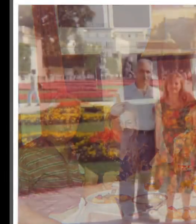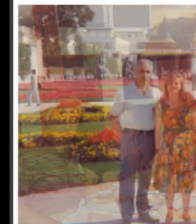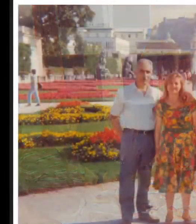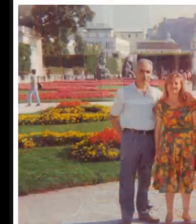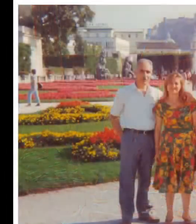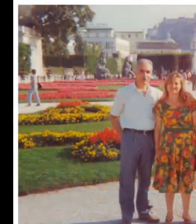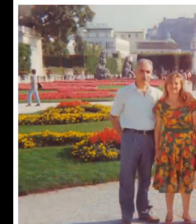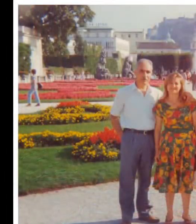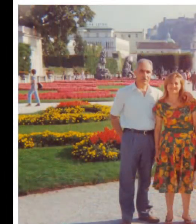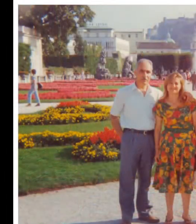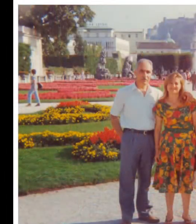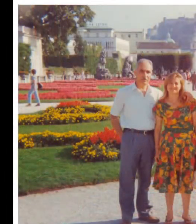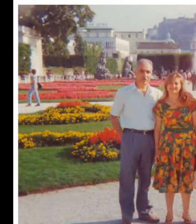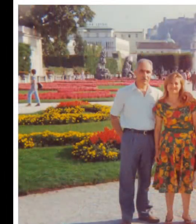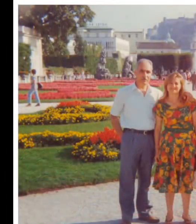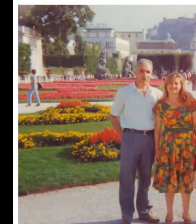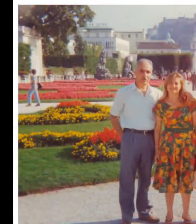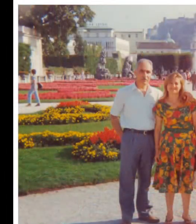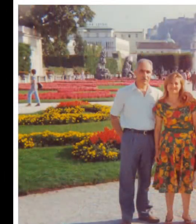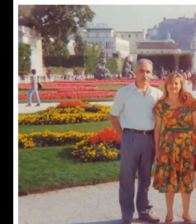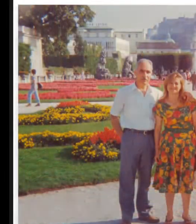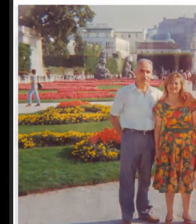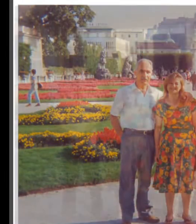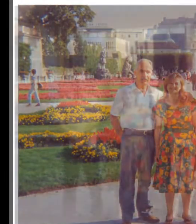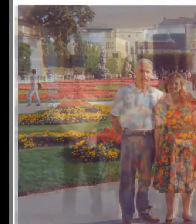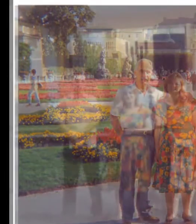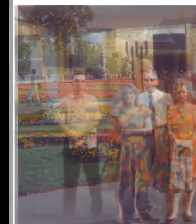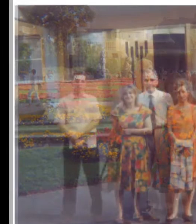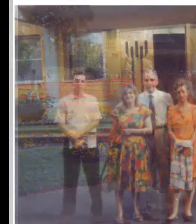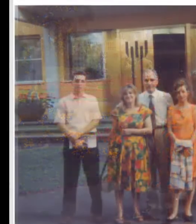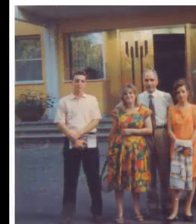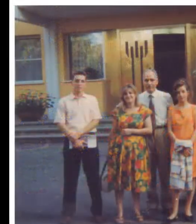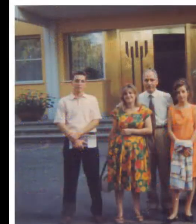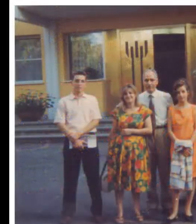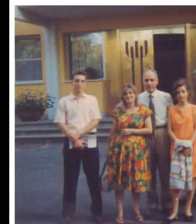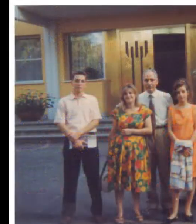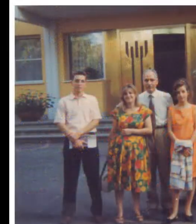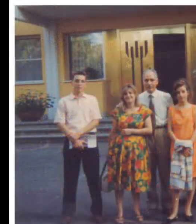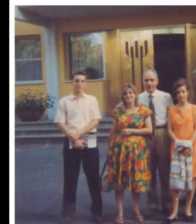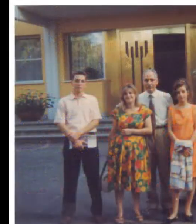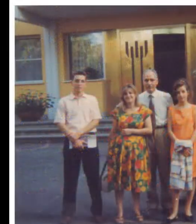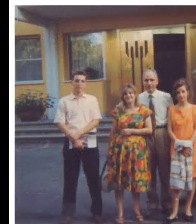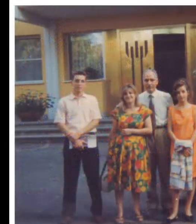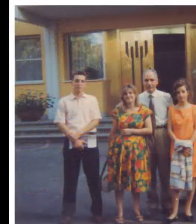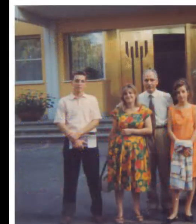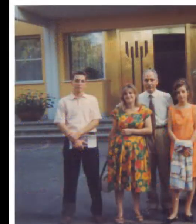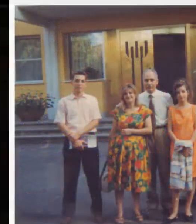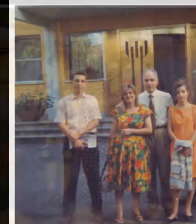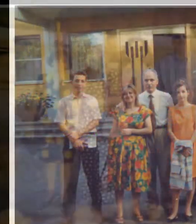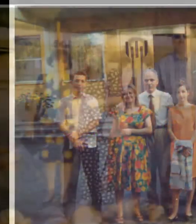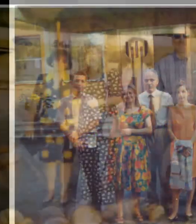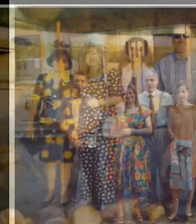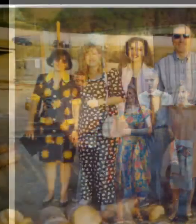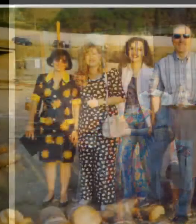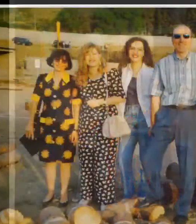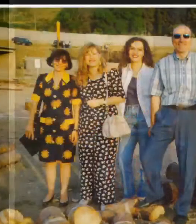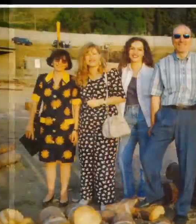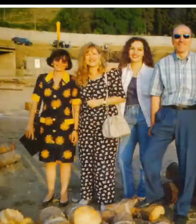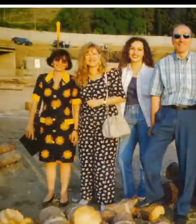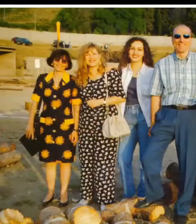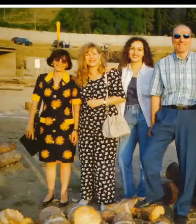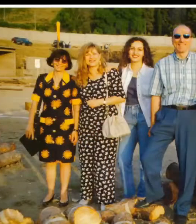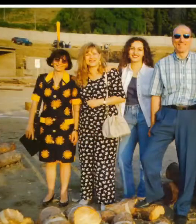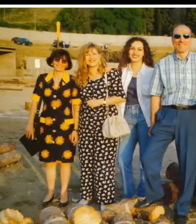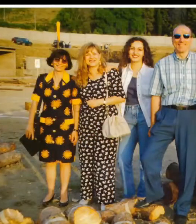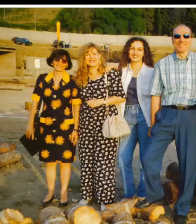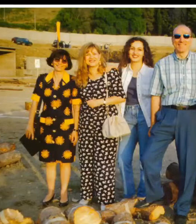questo è ciò che voleva Dio per